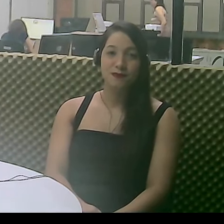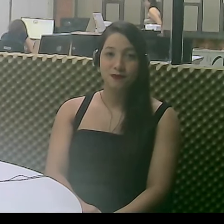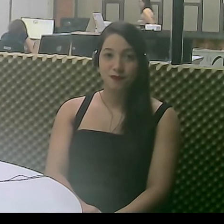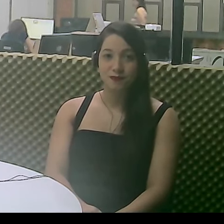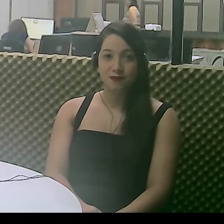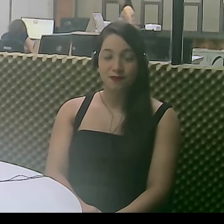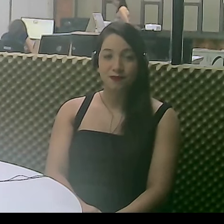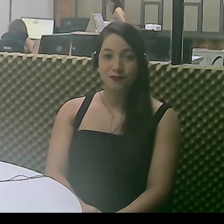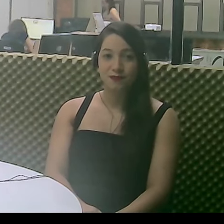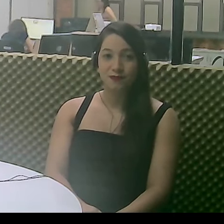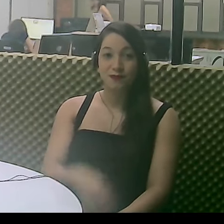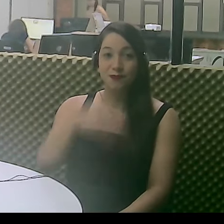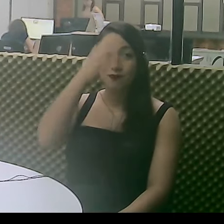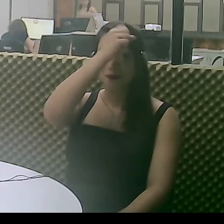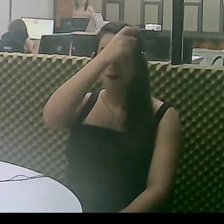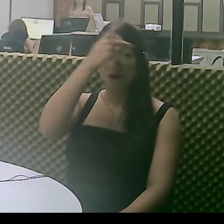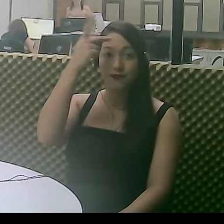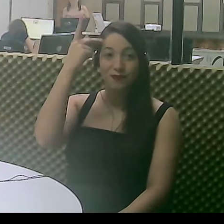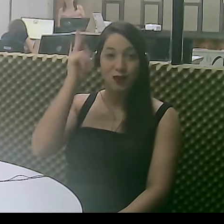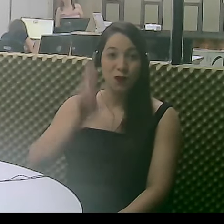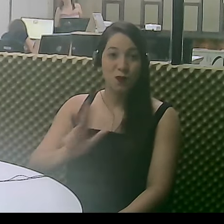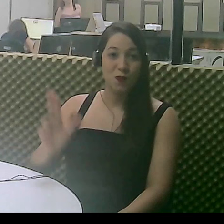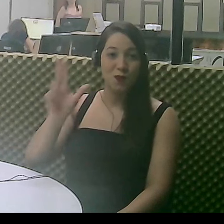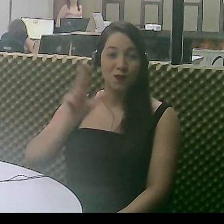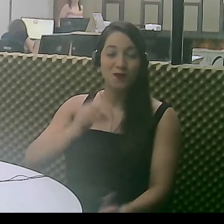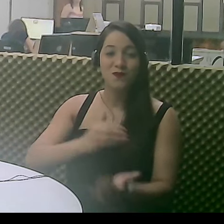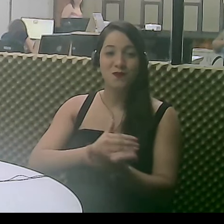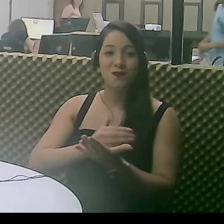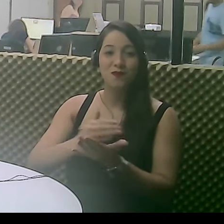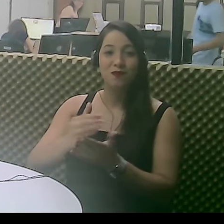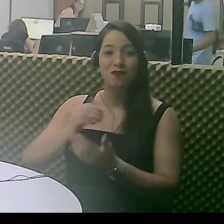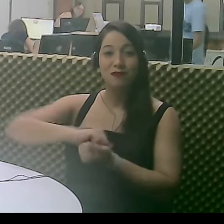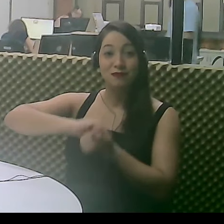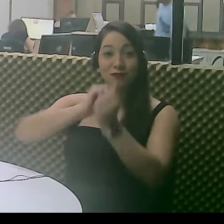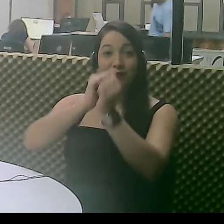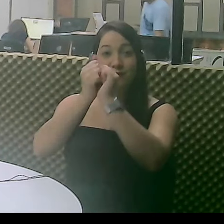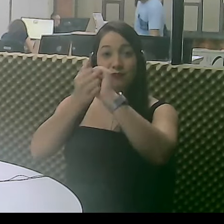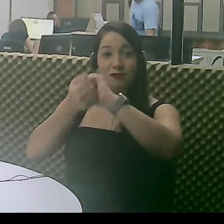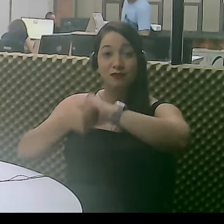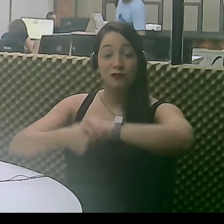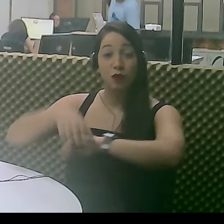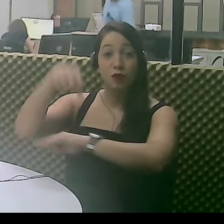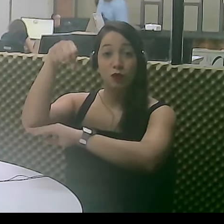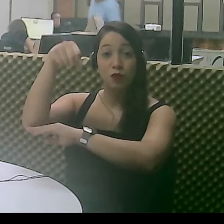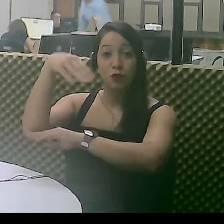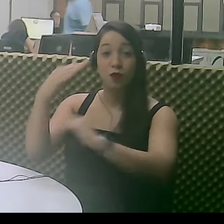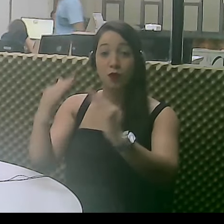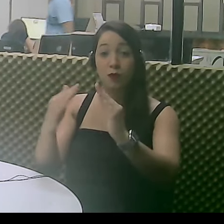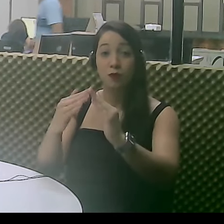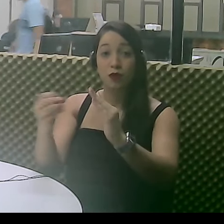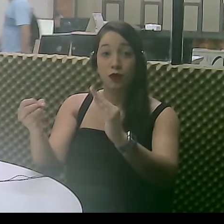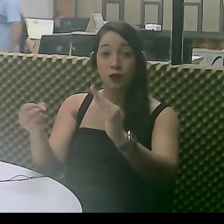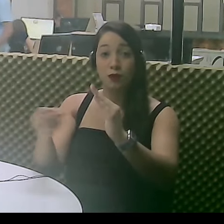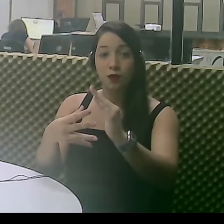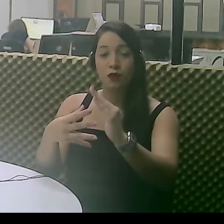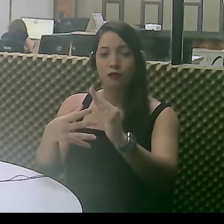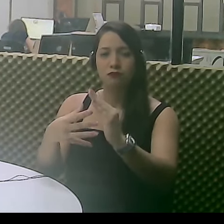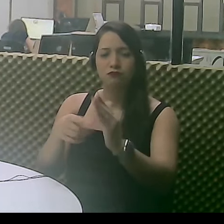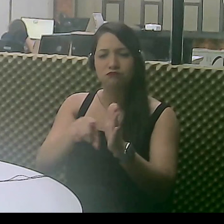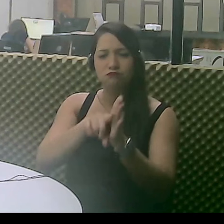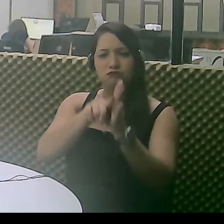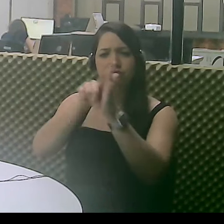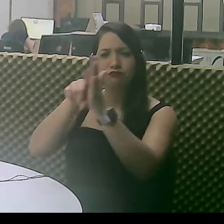você a Prefeitura de Uberlândia deu início à remodelação luminotécnica do bairro Morada Nova com estudo